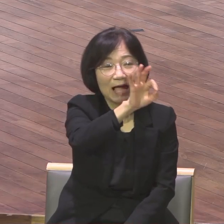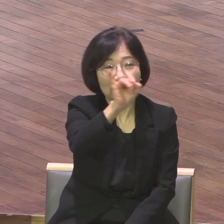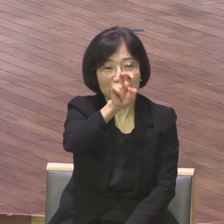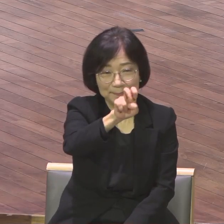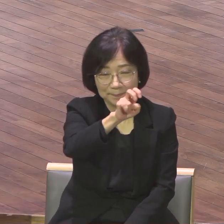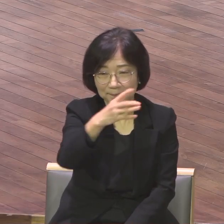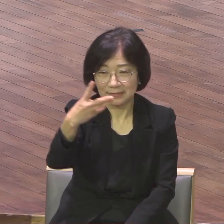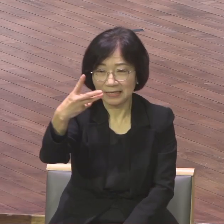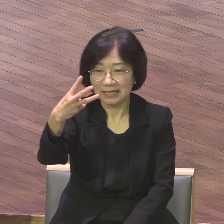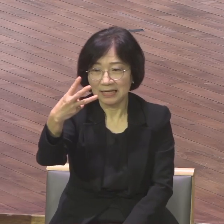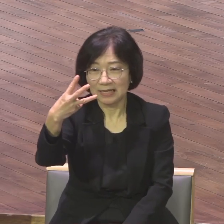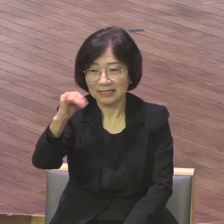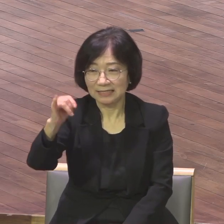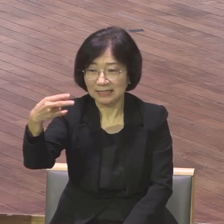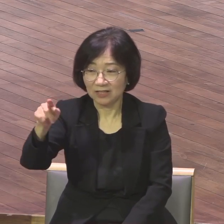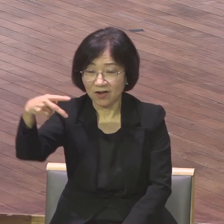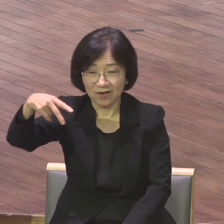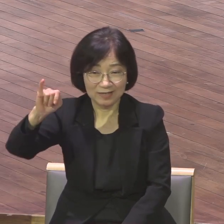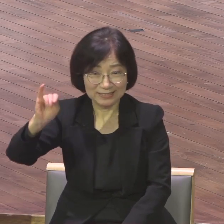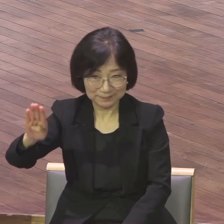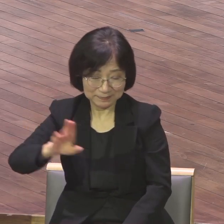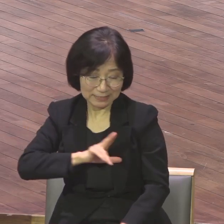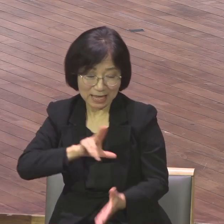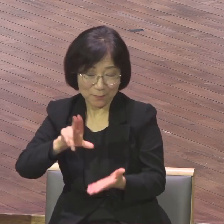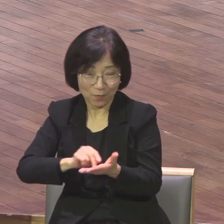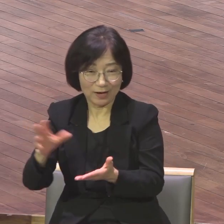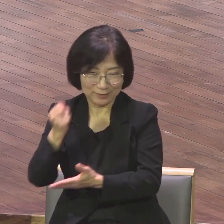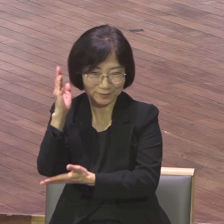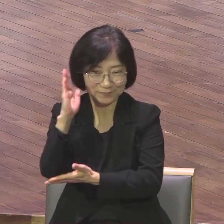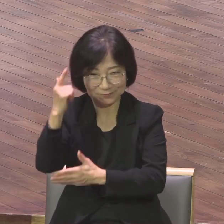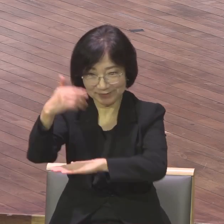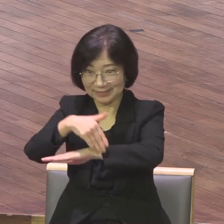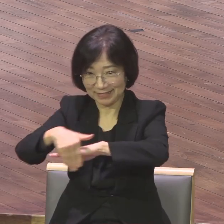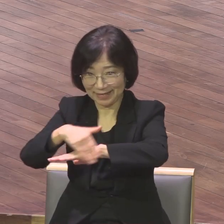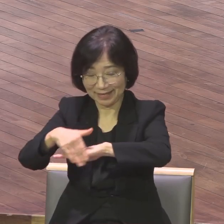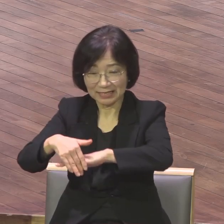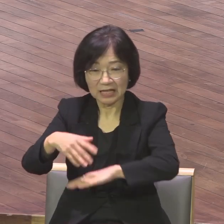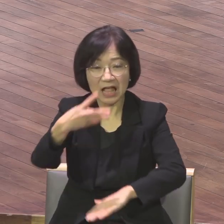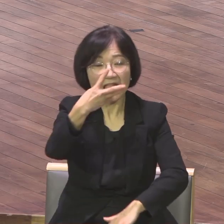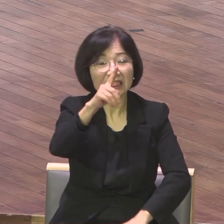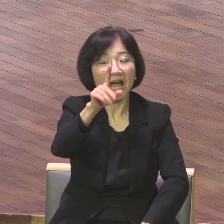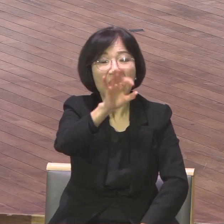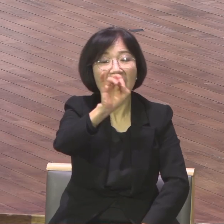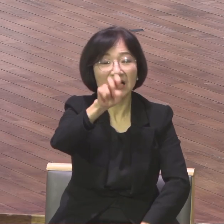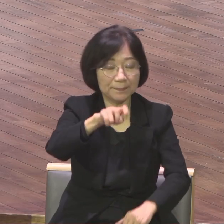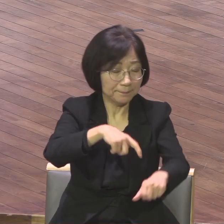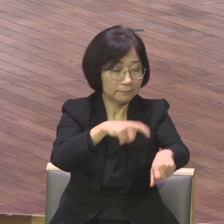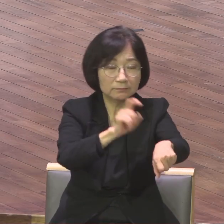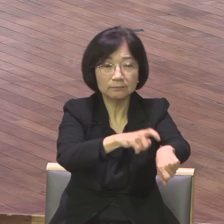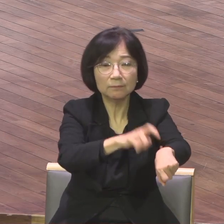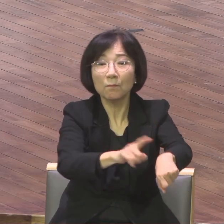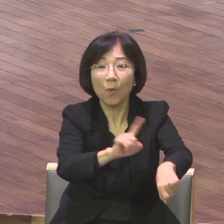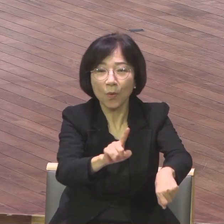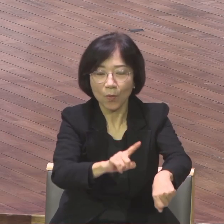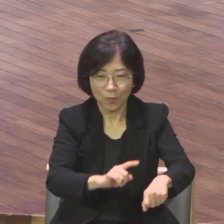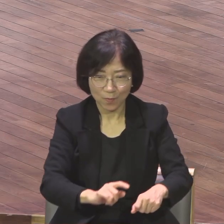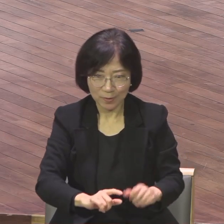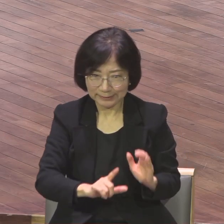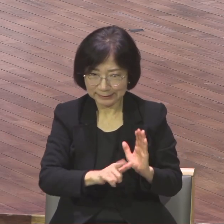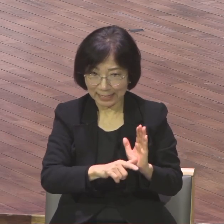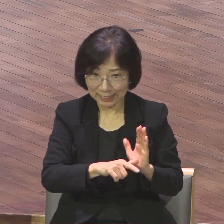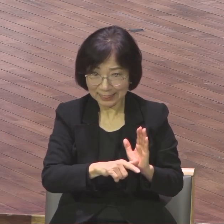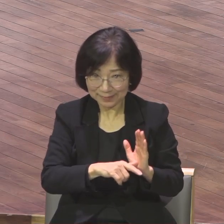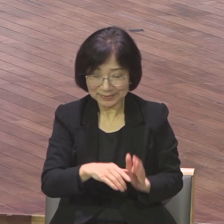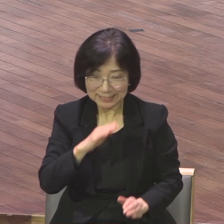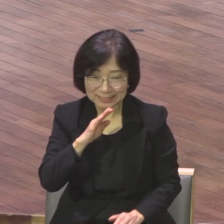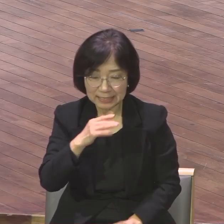메시지를 하겠는데 타임은 시간이잖아요. 시간인데 지혜롭게 한 영혼이라도 더 살리고 세울 수